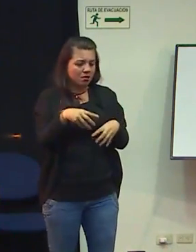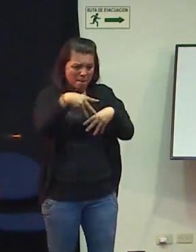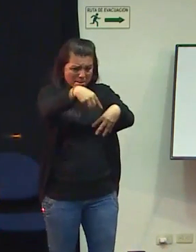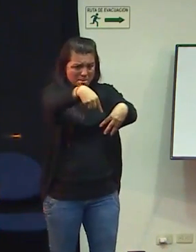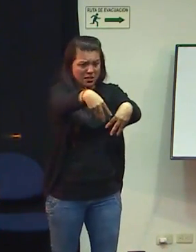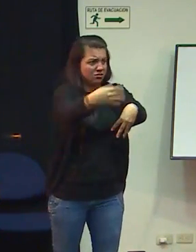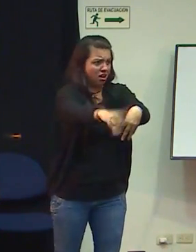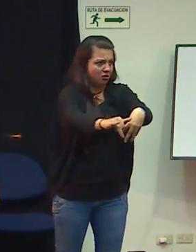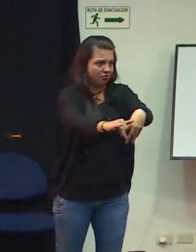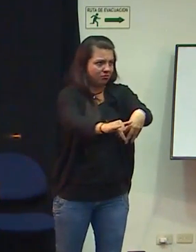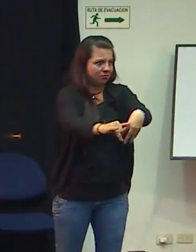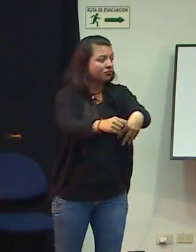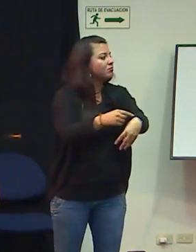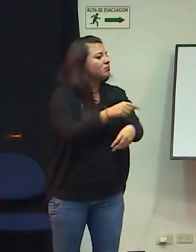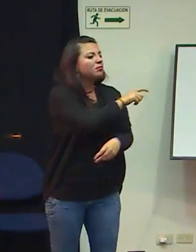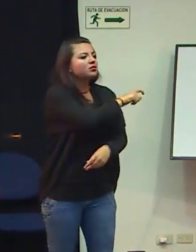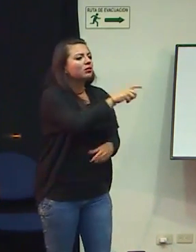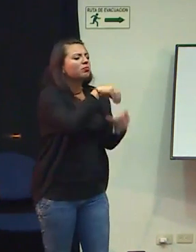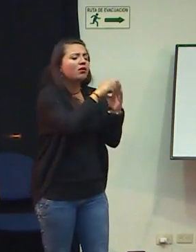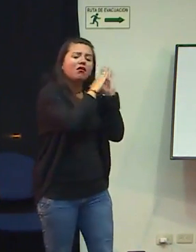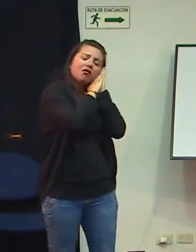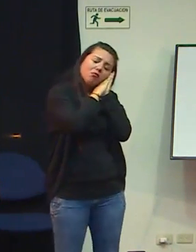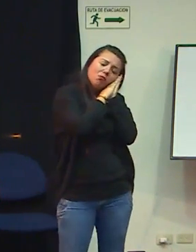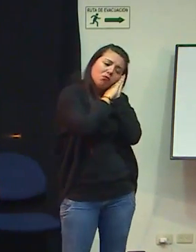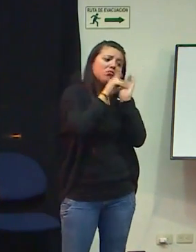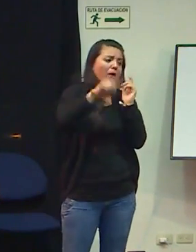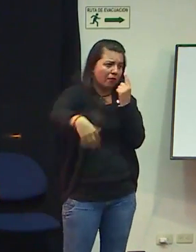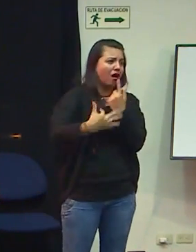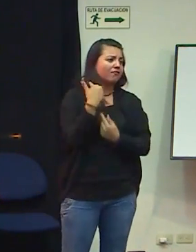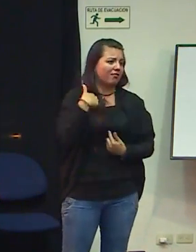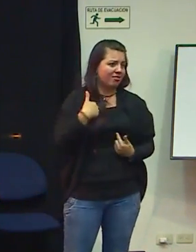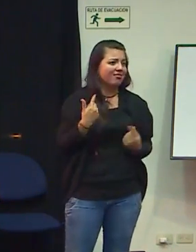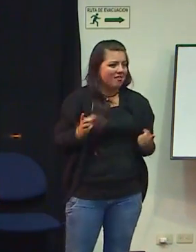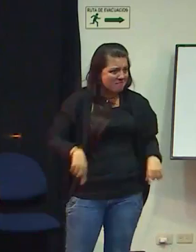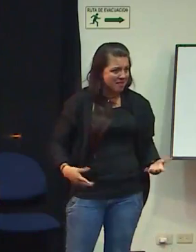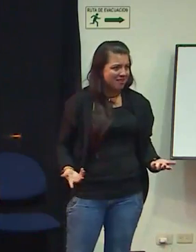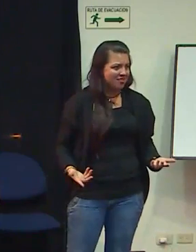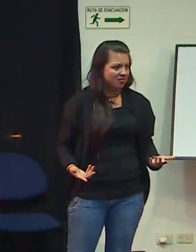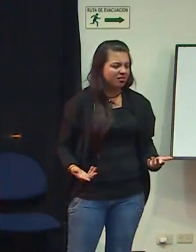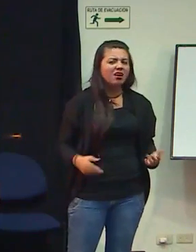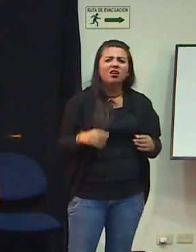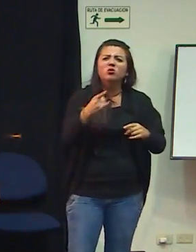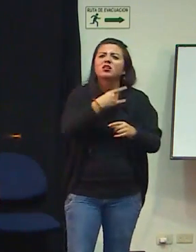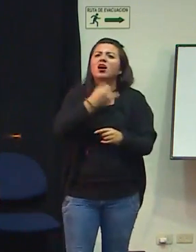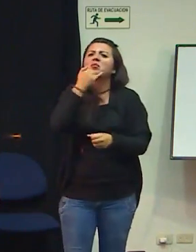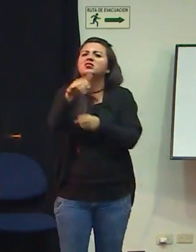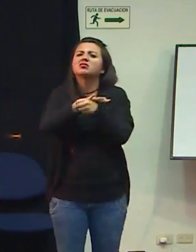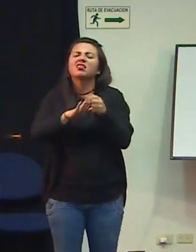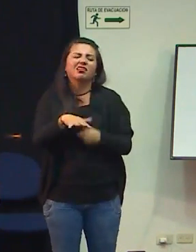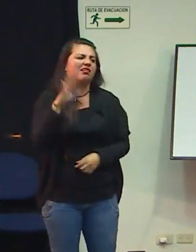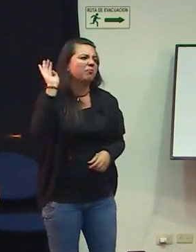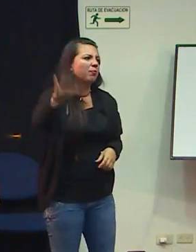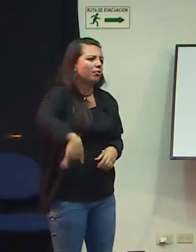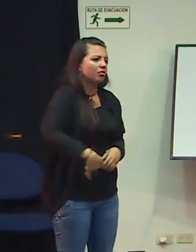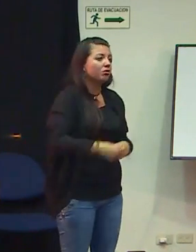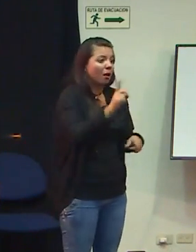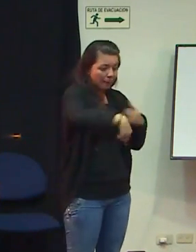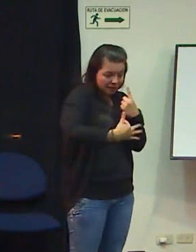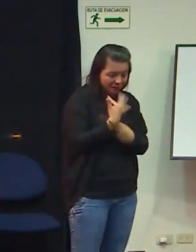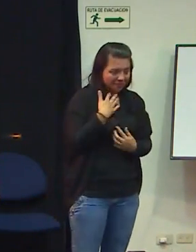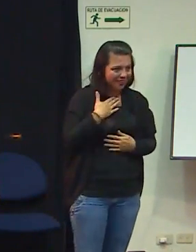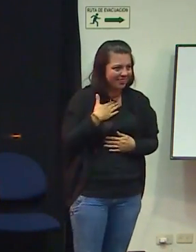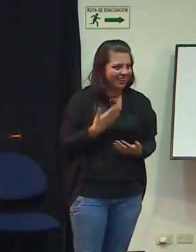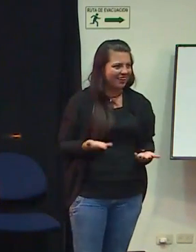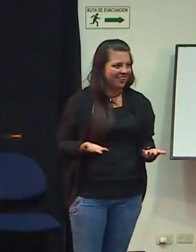olvida, sino también a los que se quedan en la casa, también a los que no les interesa lo que pasa en la universidad. Entonces, ¿cuál es el llamado? Nosotros hemos